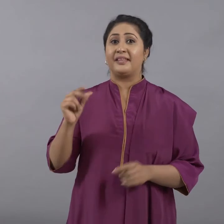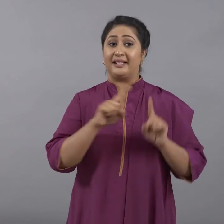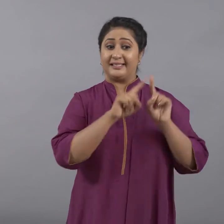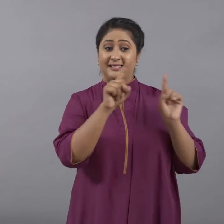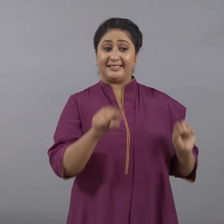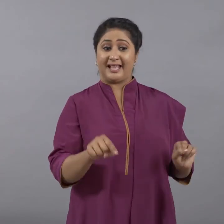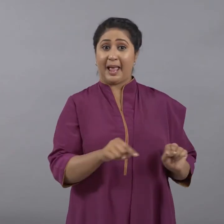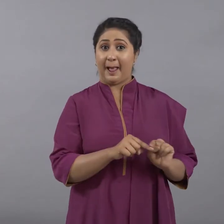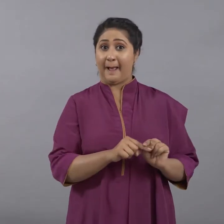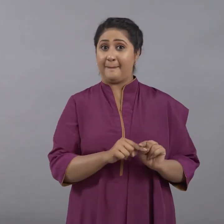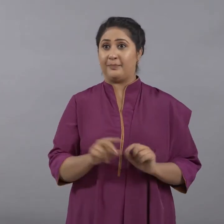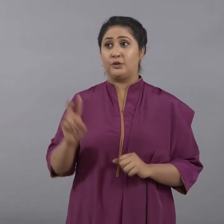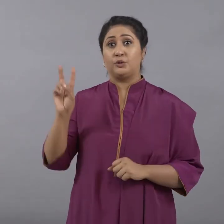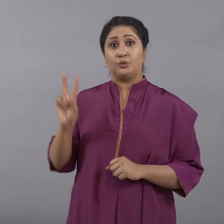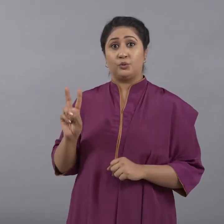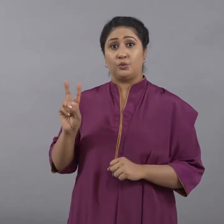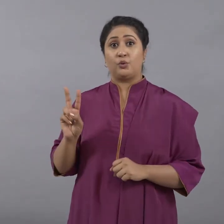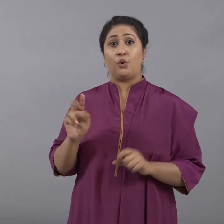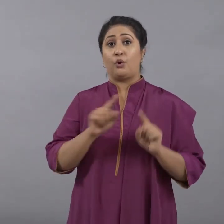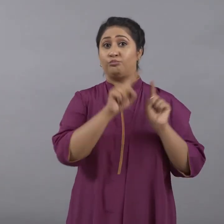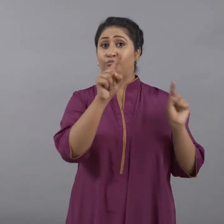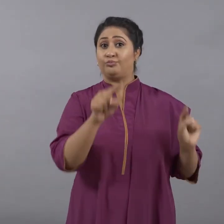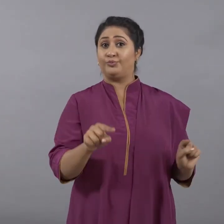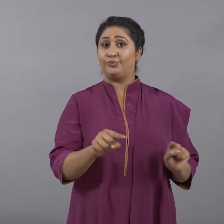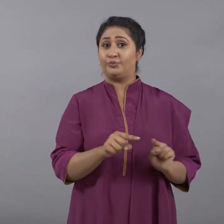Sample 2 and key words.